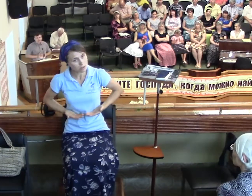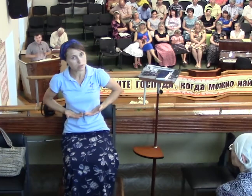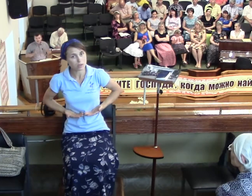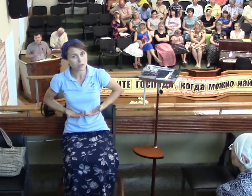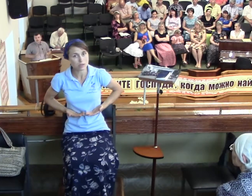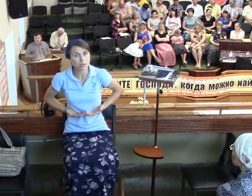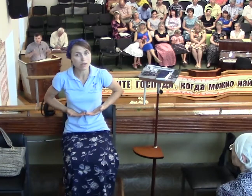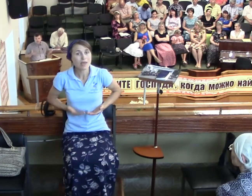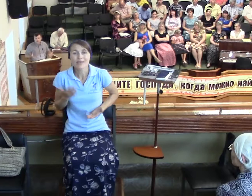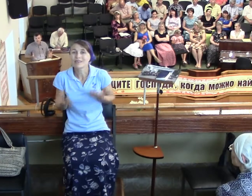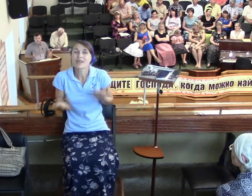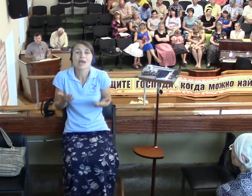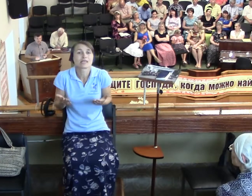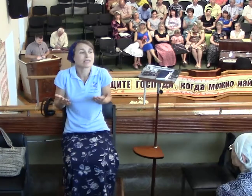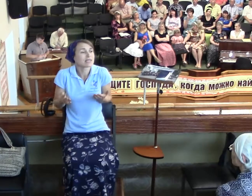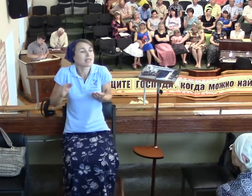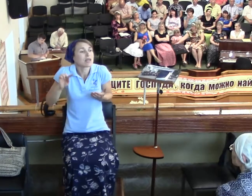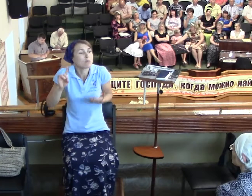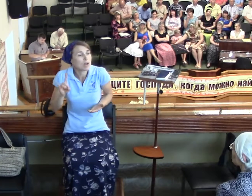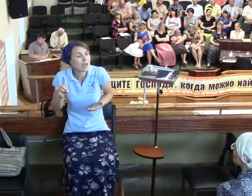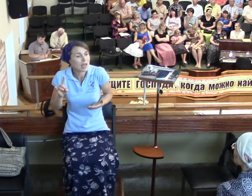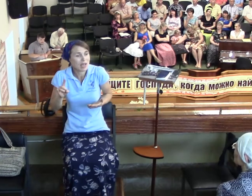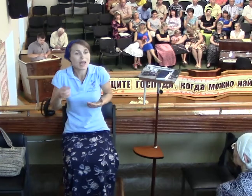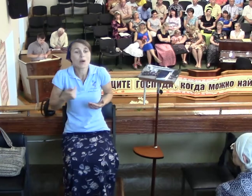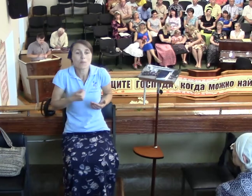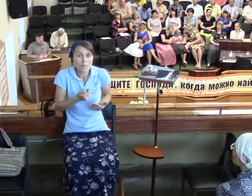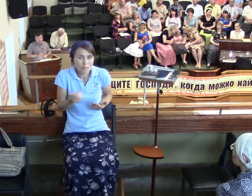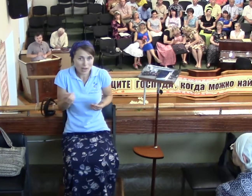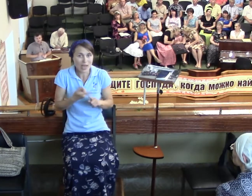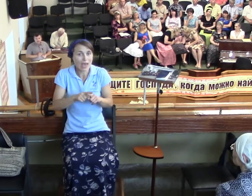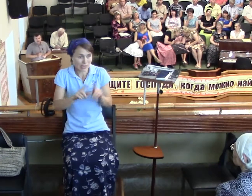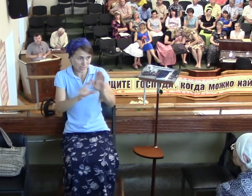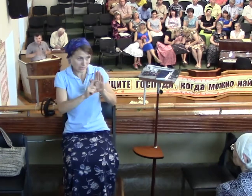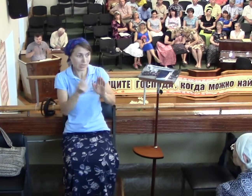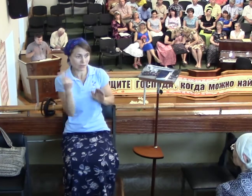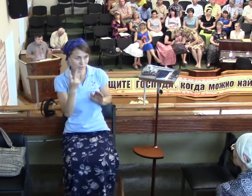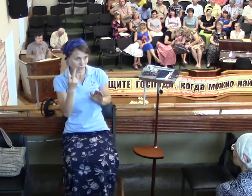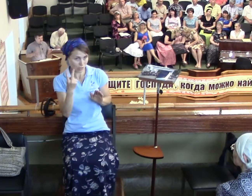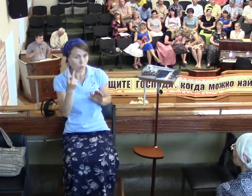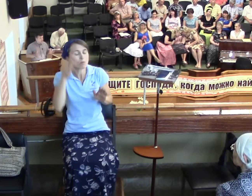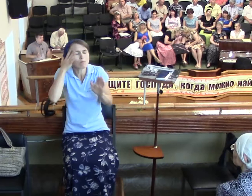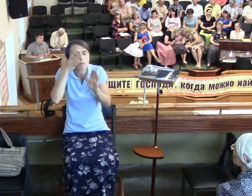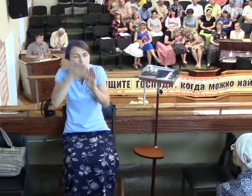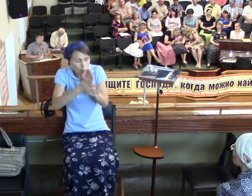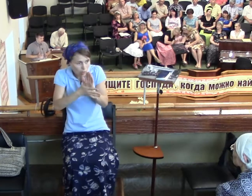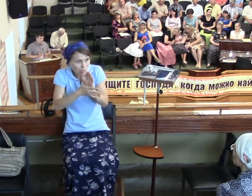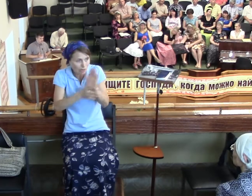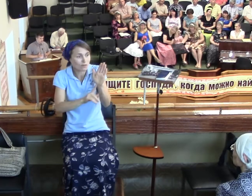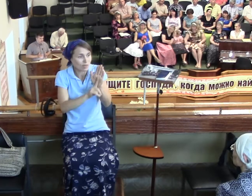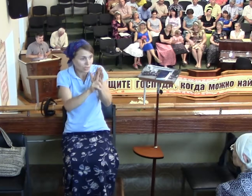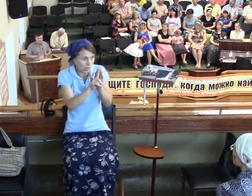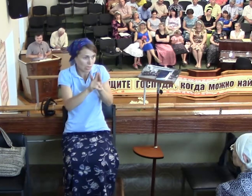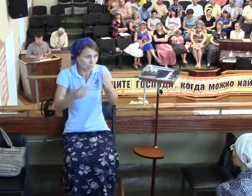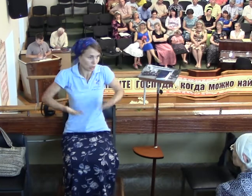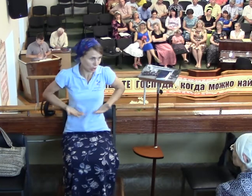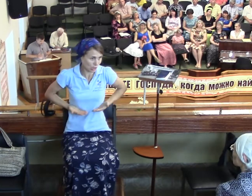она строилась совершенно по-другому, если бы вот этот вот стих, второй стих, мы поняли в начале нашего жизненного